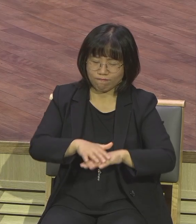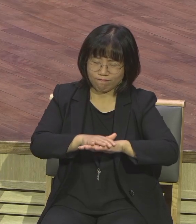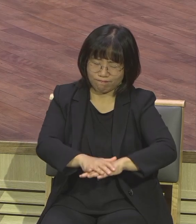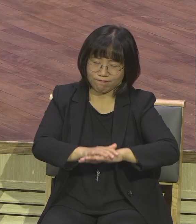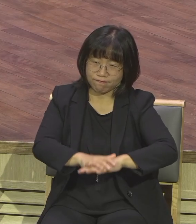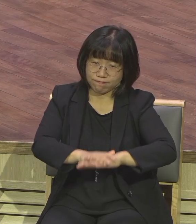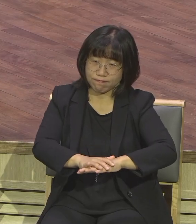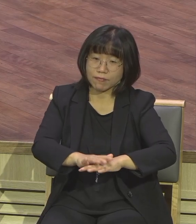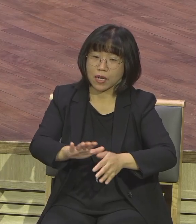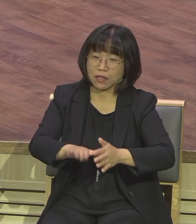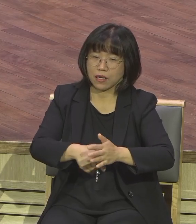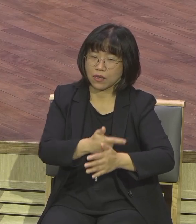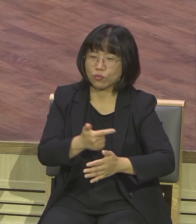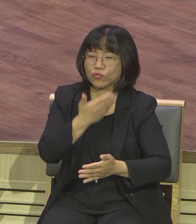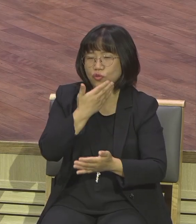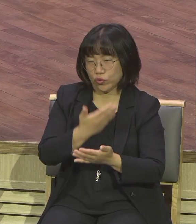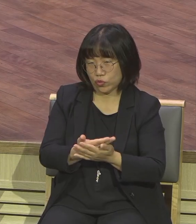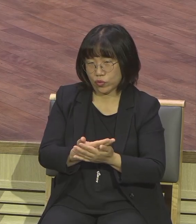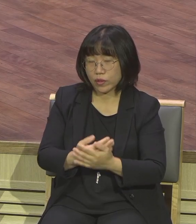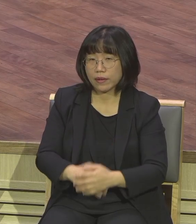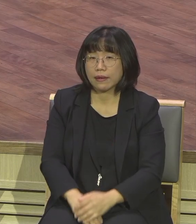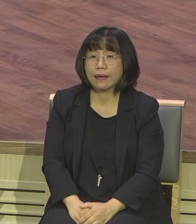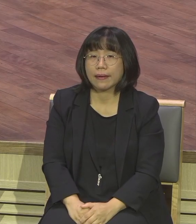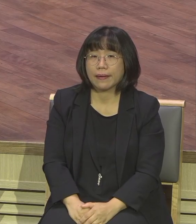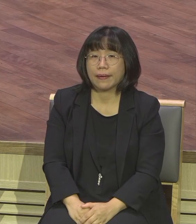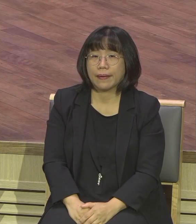심폐소생 이걸 해야 되는데,